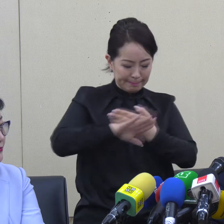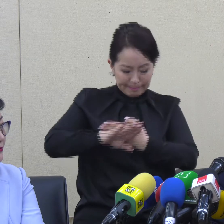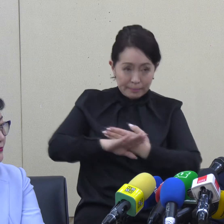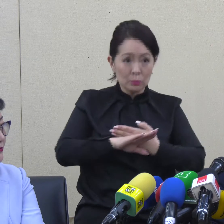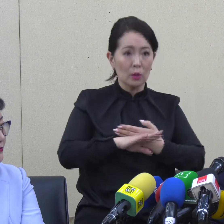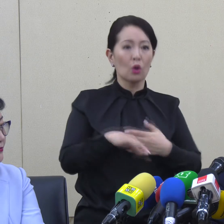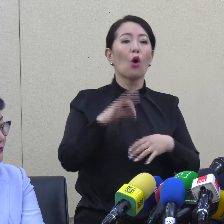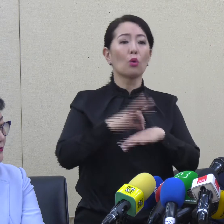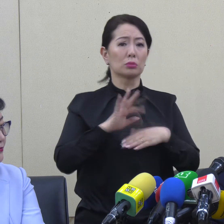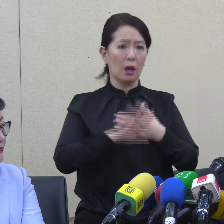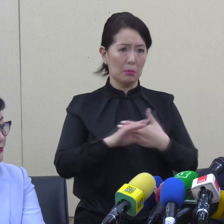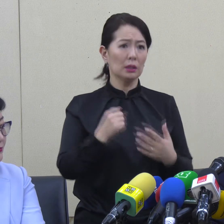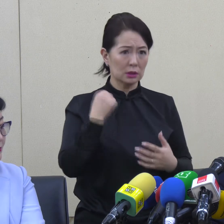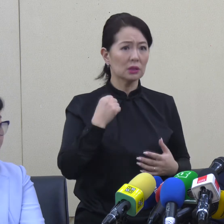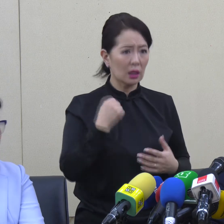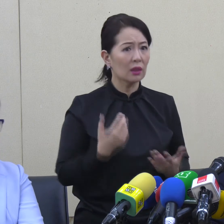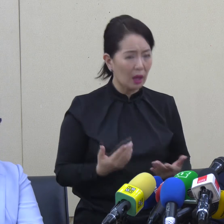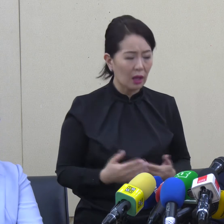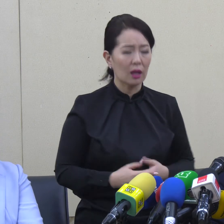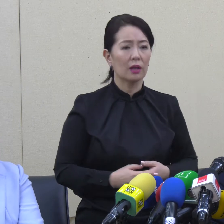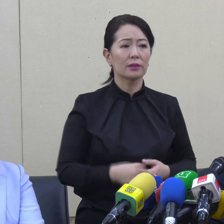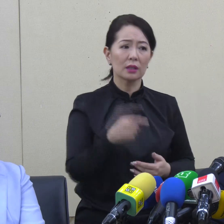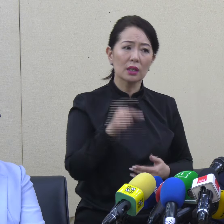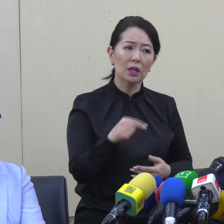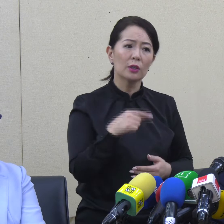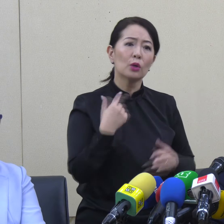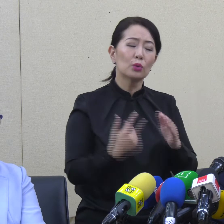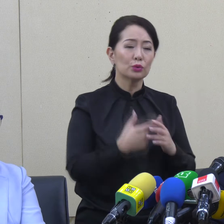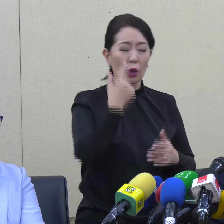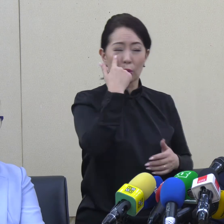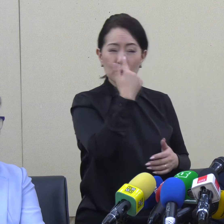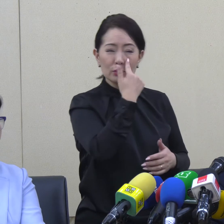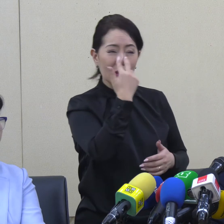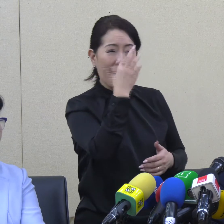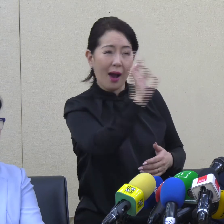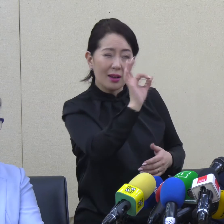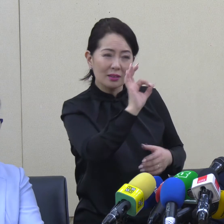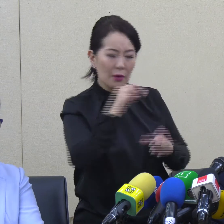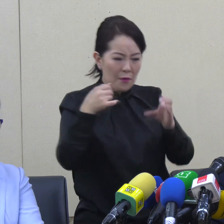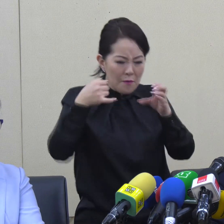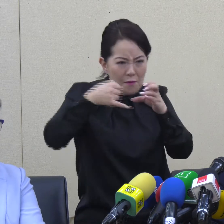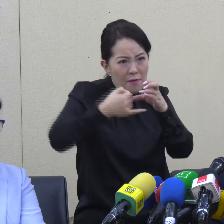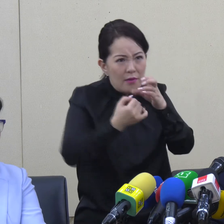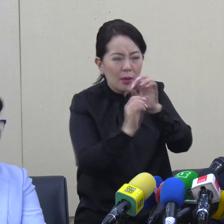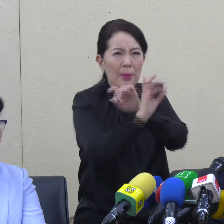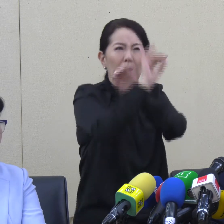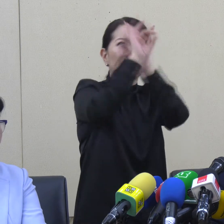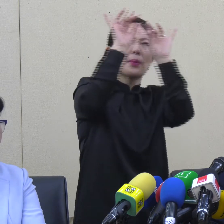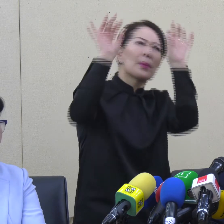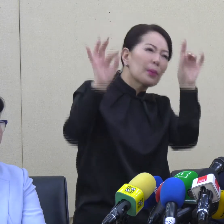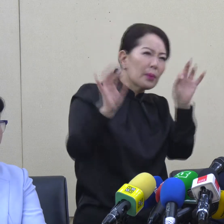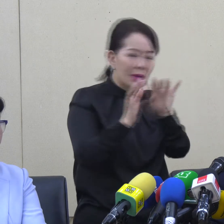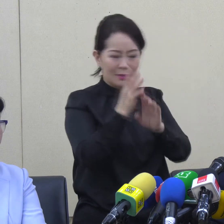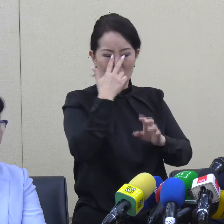бас хамгаалнаа. За үндсэндээ бол бид нар нүдэнд үл үзэгдэх вирус буюу нүдэнд үл үзэгдэх